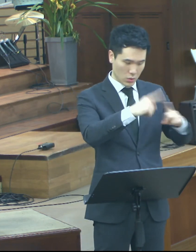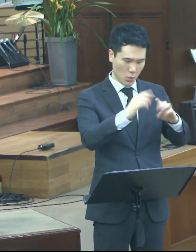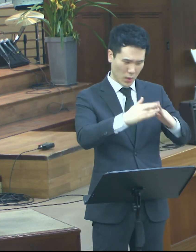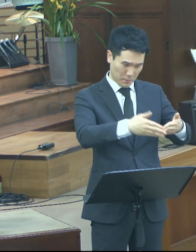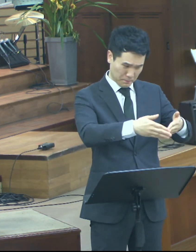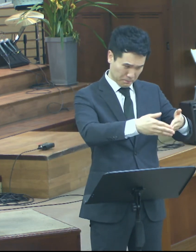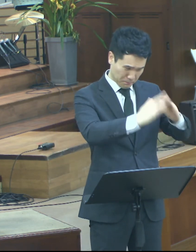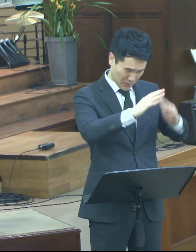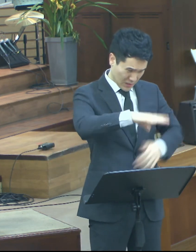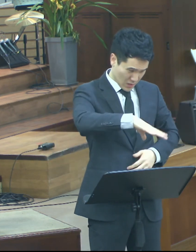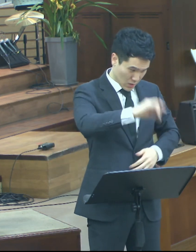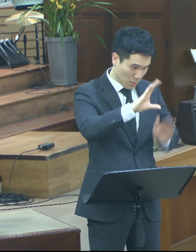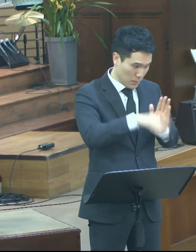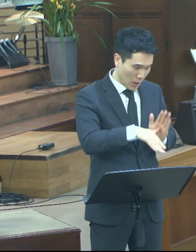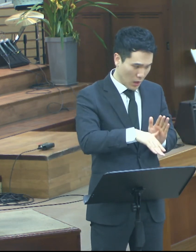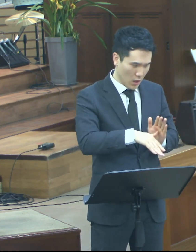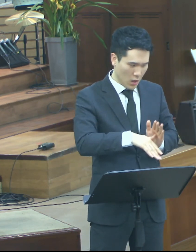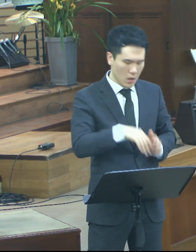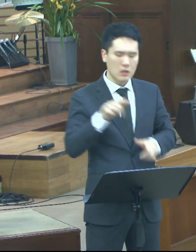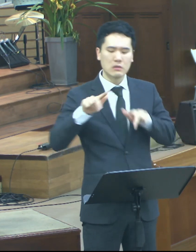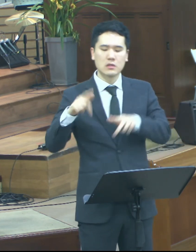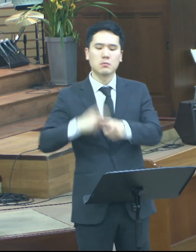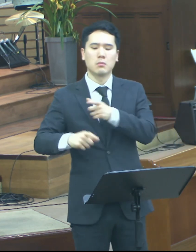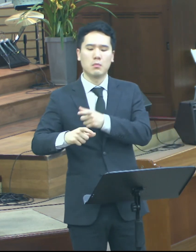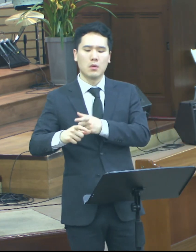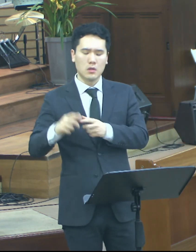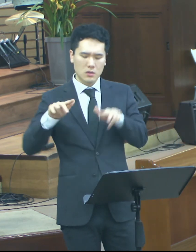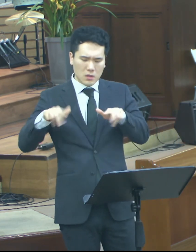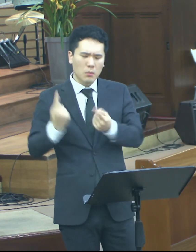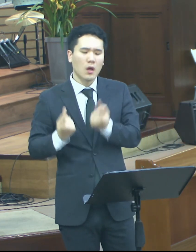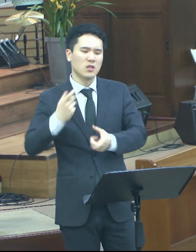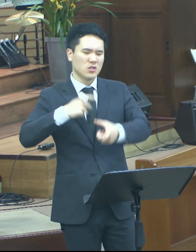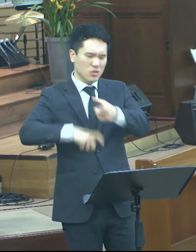더 어려웠어. 주님은 그렇게 말씀하실 거예요.